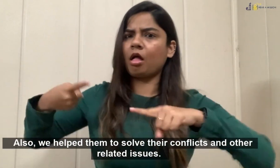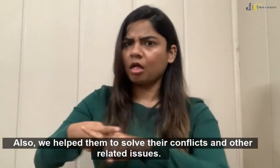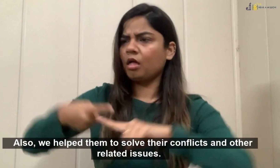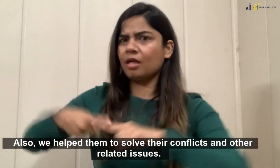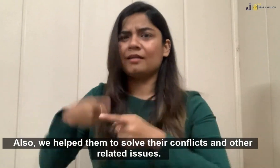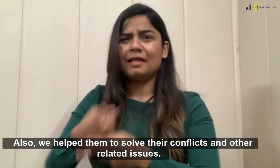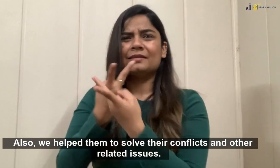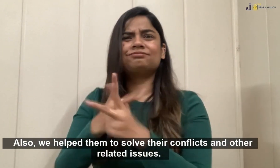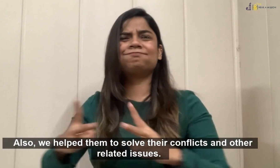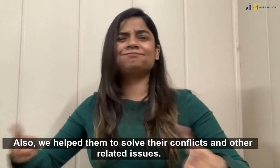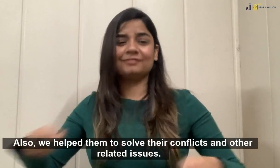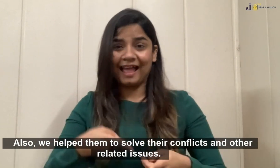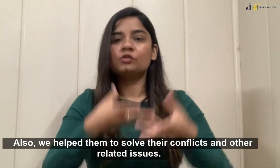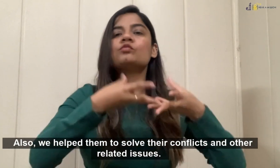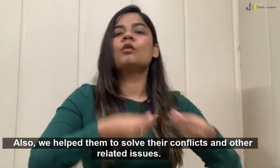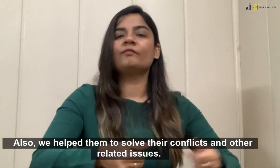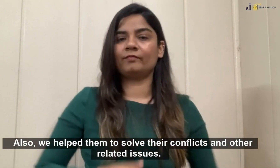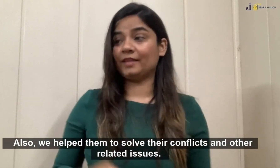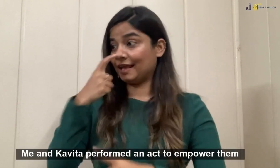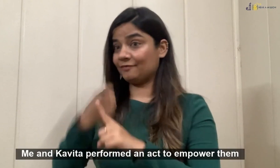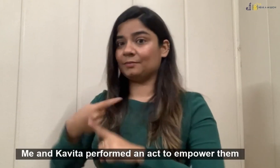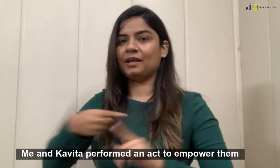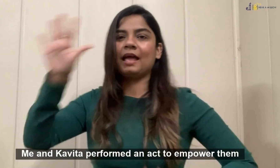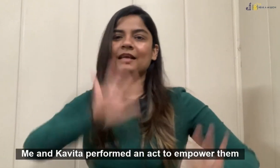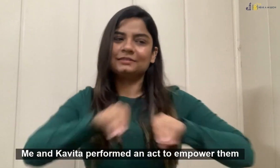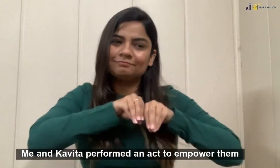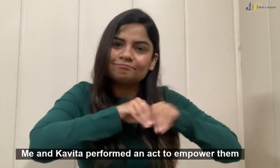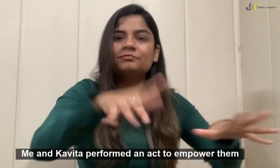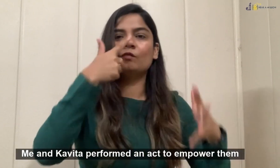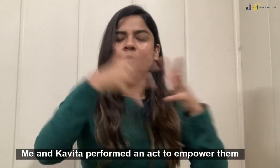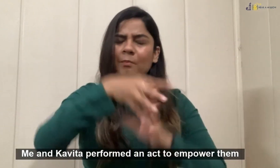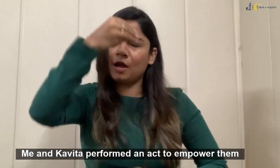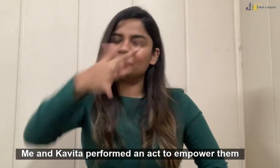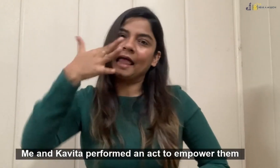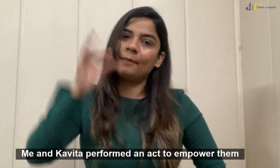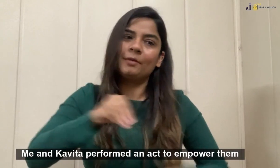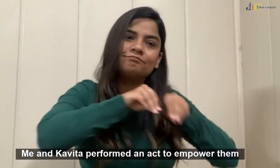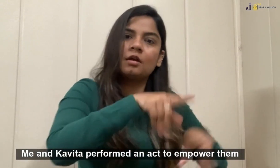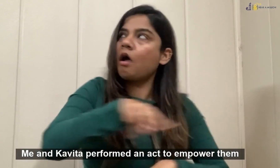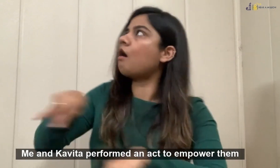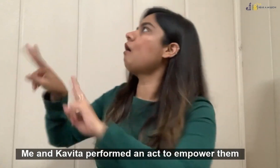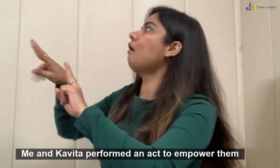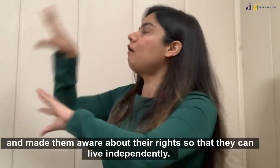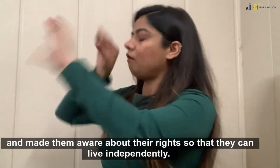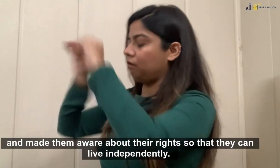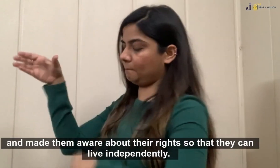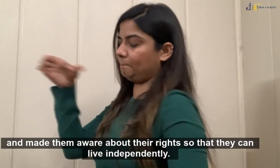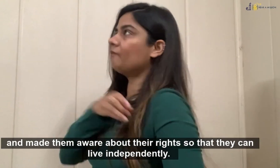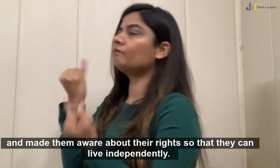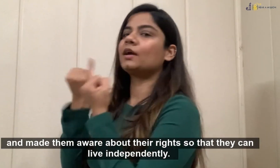घर में बैठती हैं, जिससे पढ़ाई का नुकसान होता है। ऐसी कई सारी परेशानियाँ थी जिनका हमने हल किया। कविता और मैंने मिलकर एक्ट किया ताकि सभी बच्चे अपने